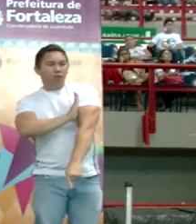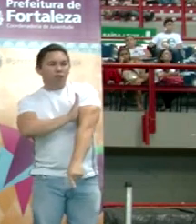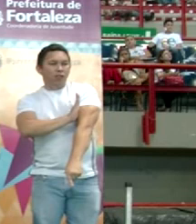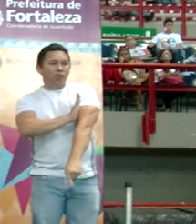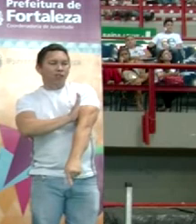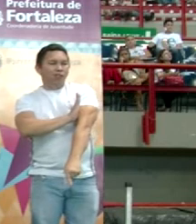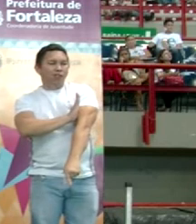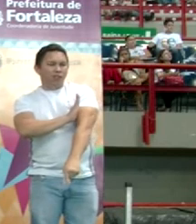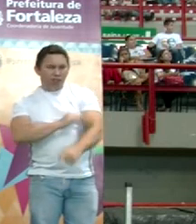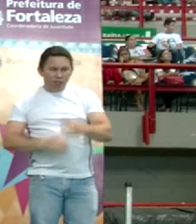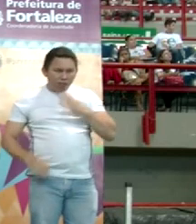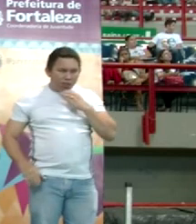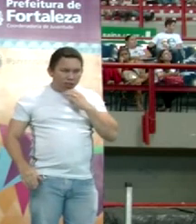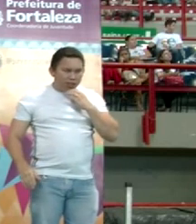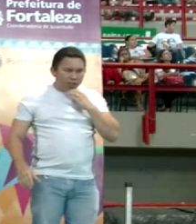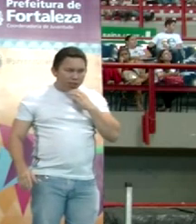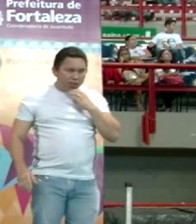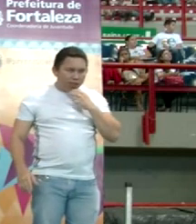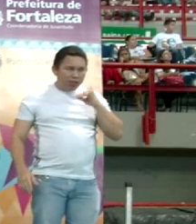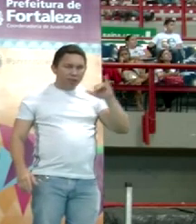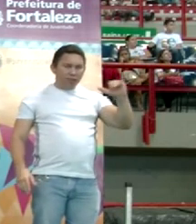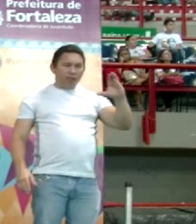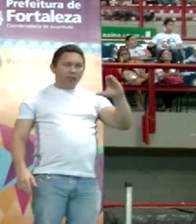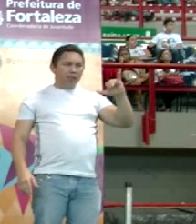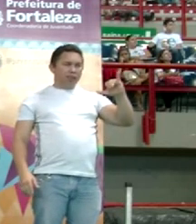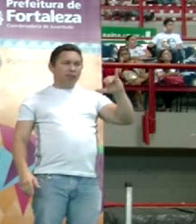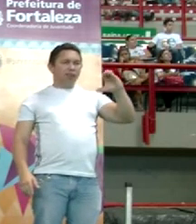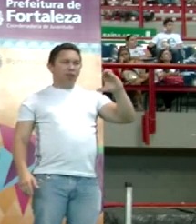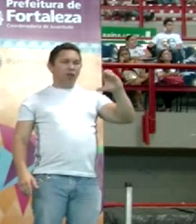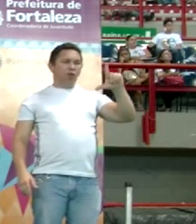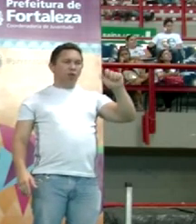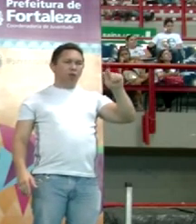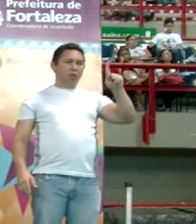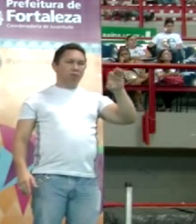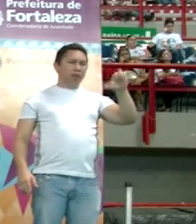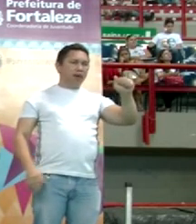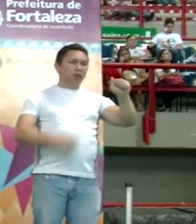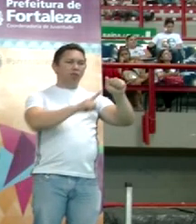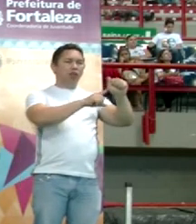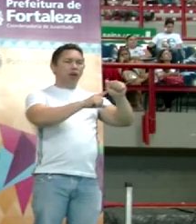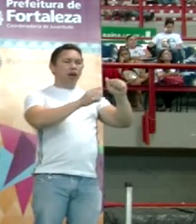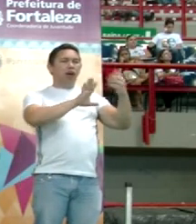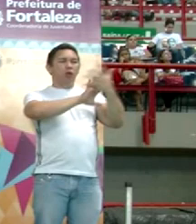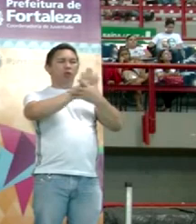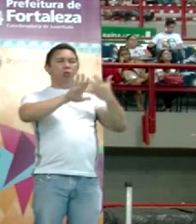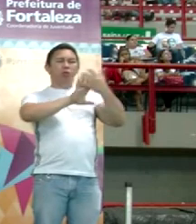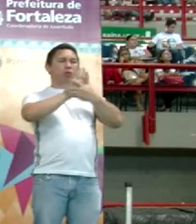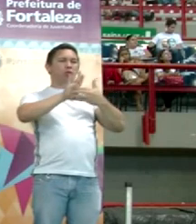O que é um texto enciclopédico? É texto de definição.